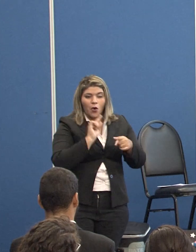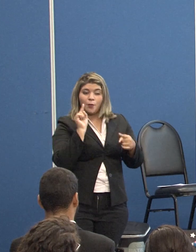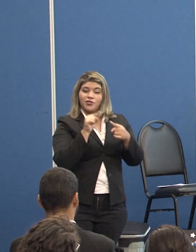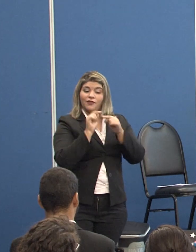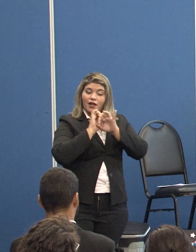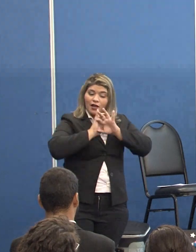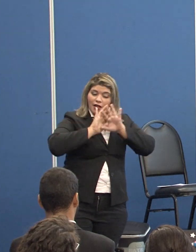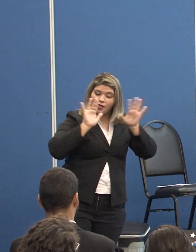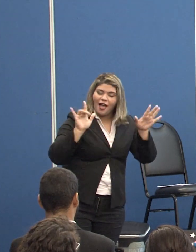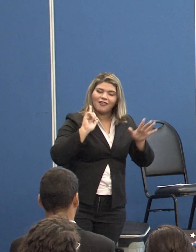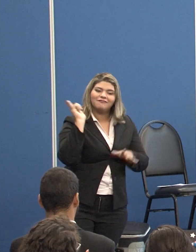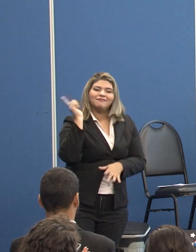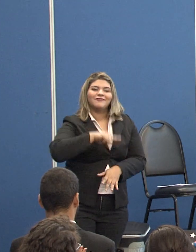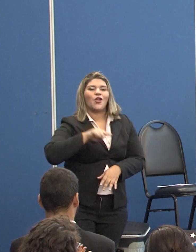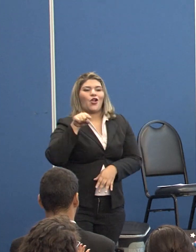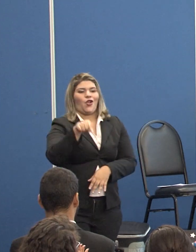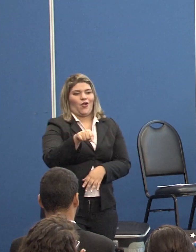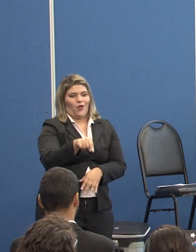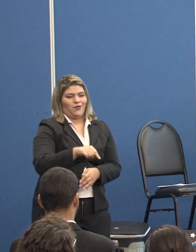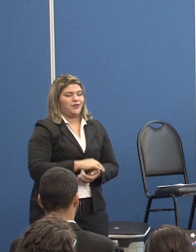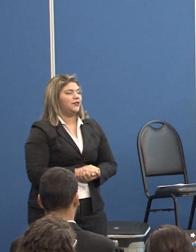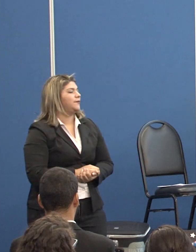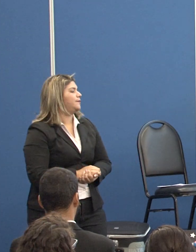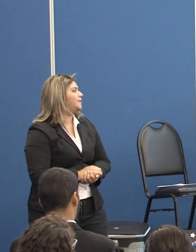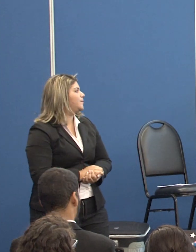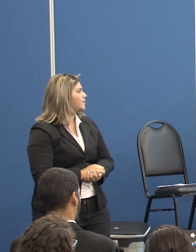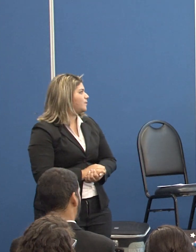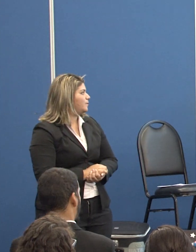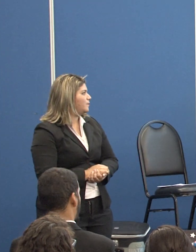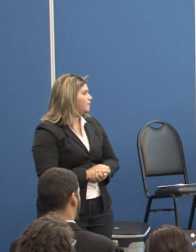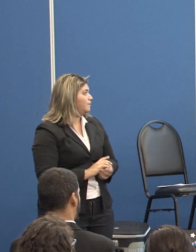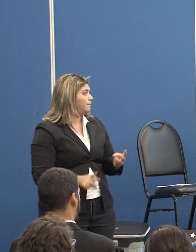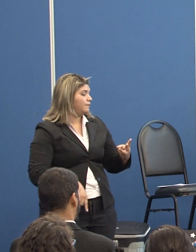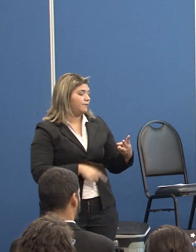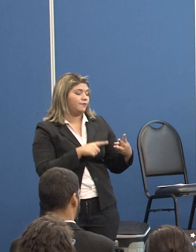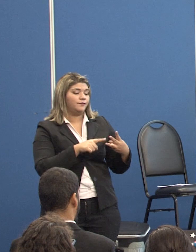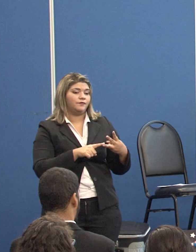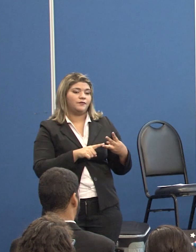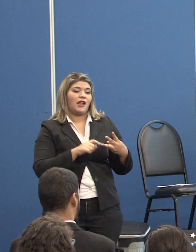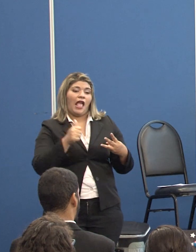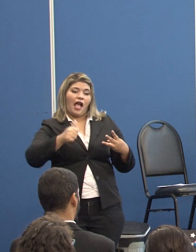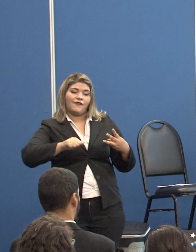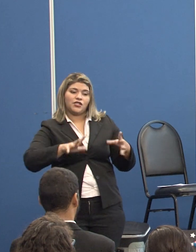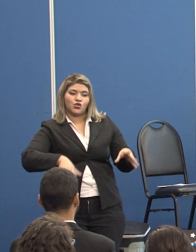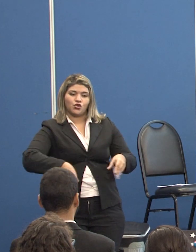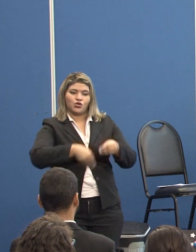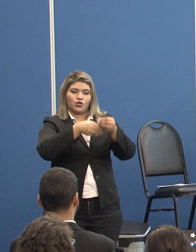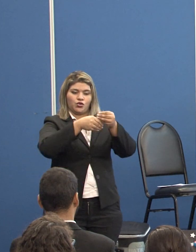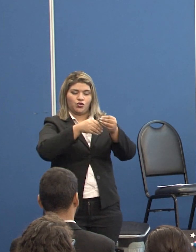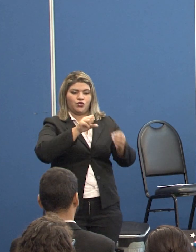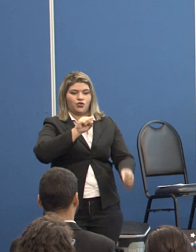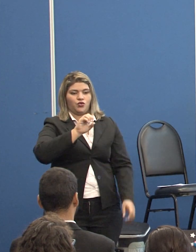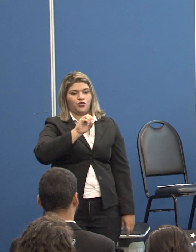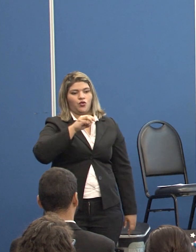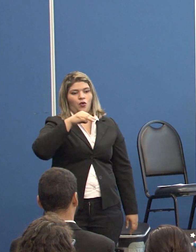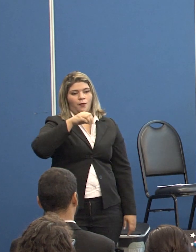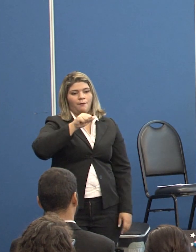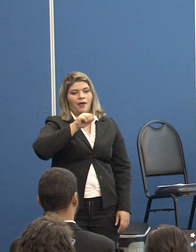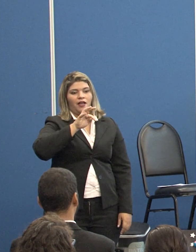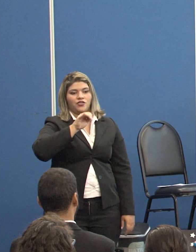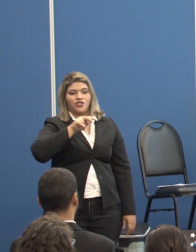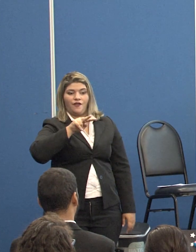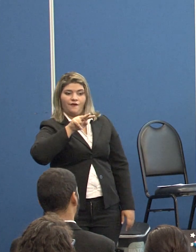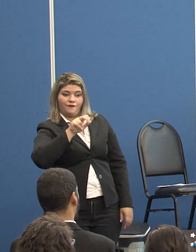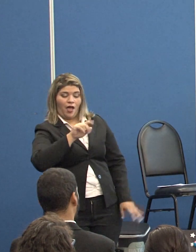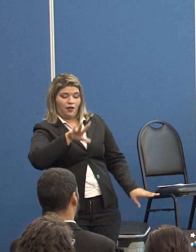atenda às nossas necessidades e a do educando também. A avaliação somativa, que é a avaliação que